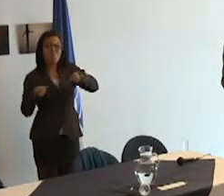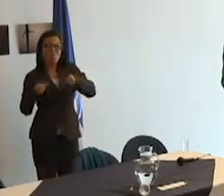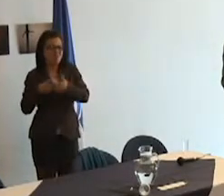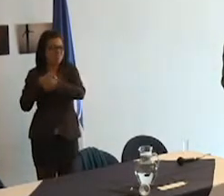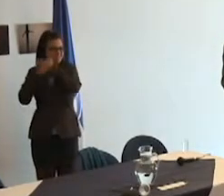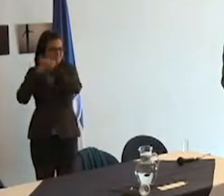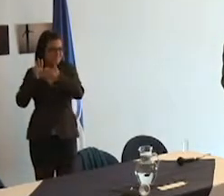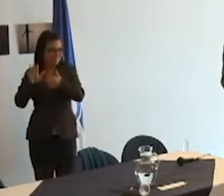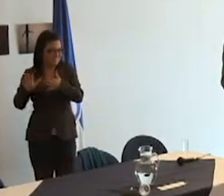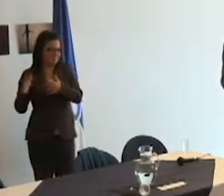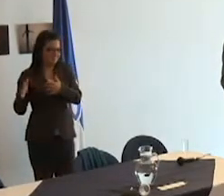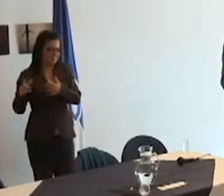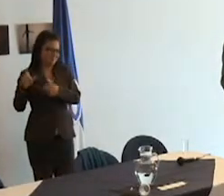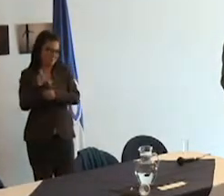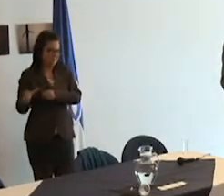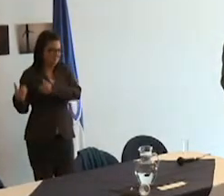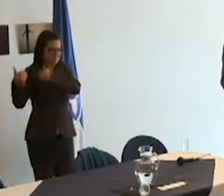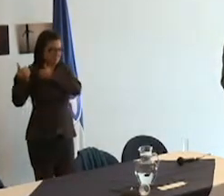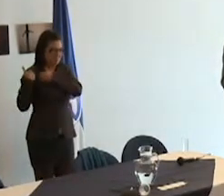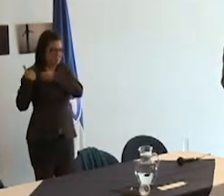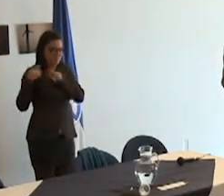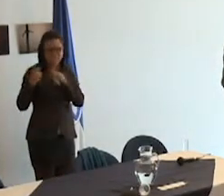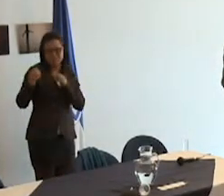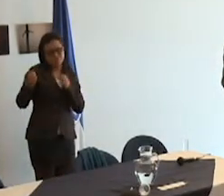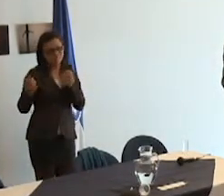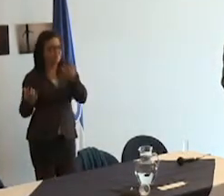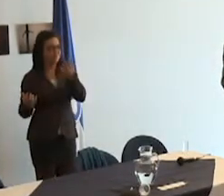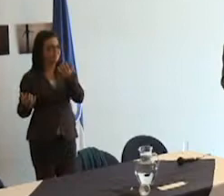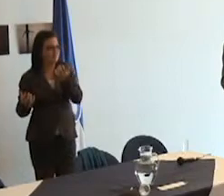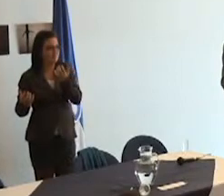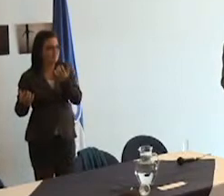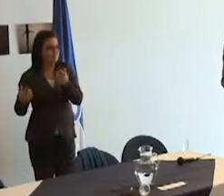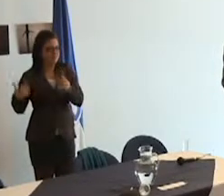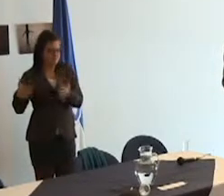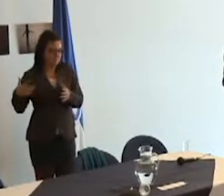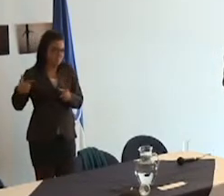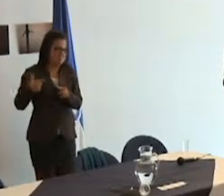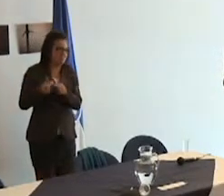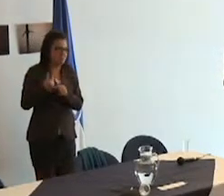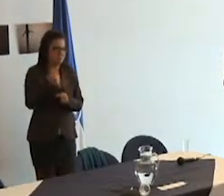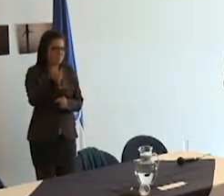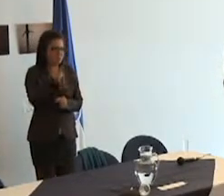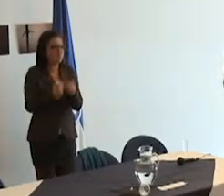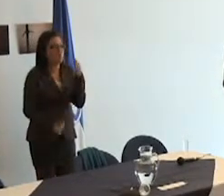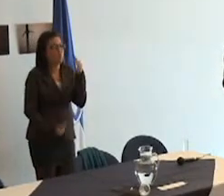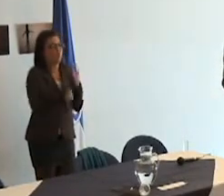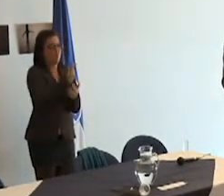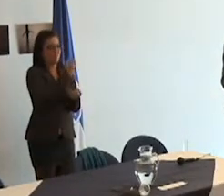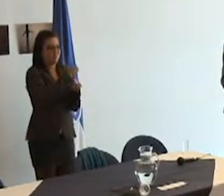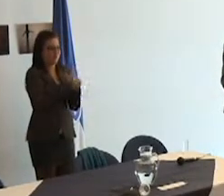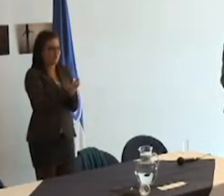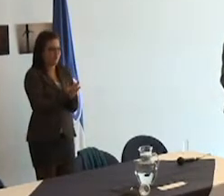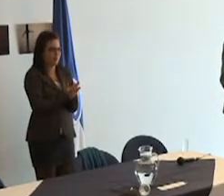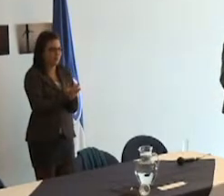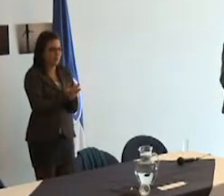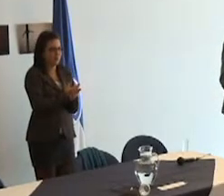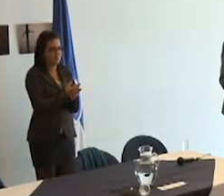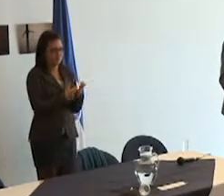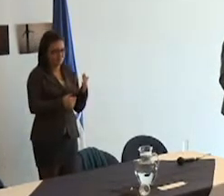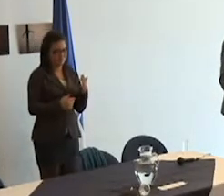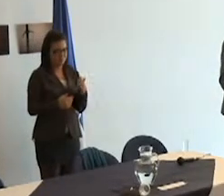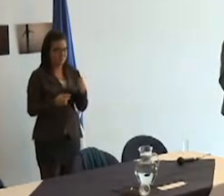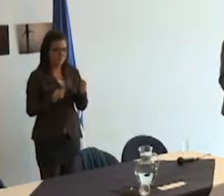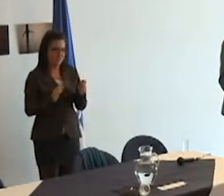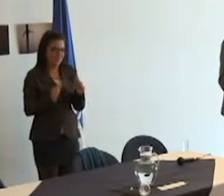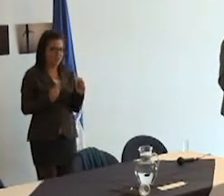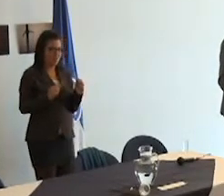formas de explotación, a mediados del siglo XVI se da una nueva estructuración en la que pasan a ser